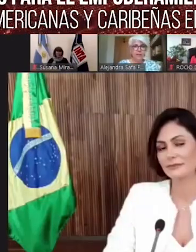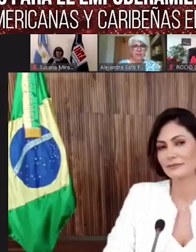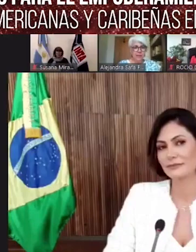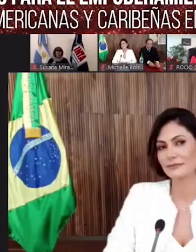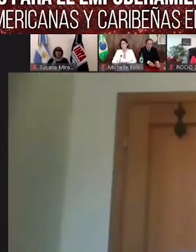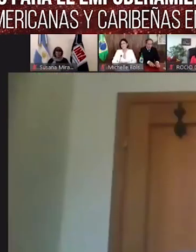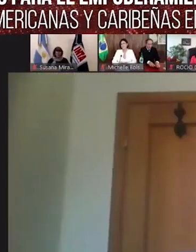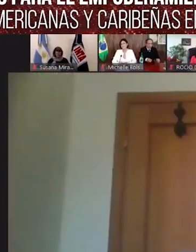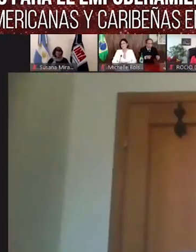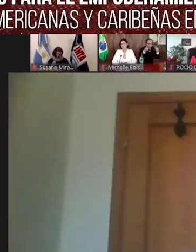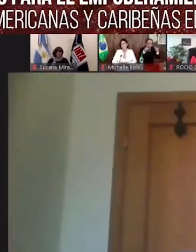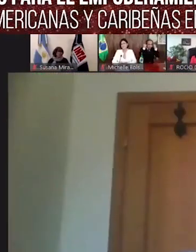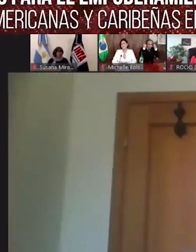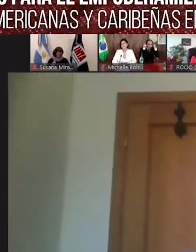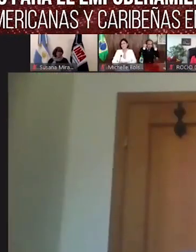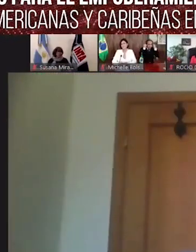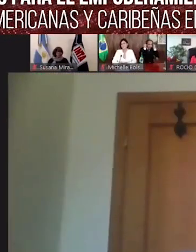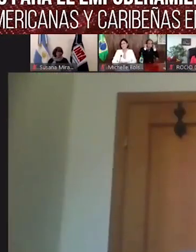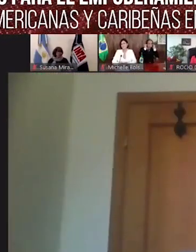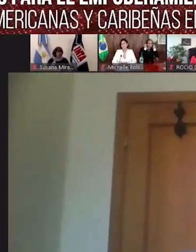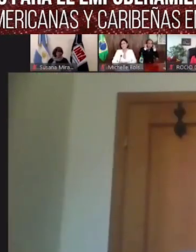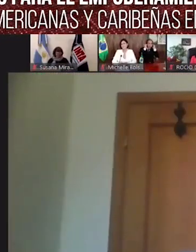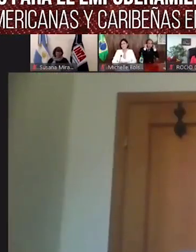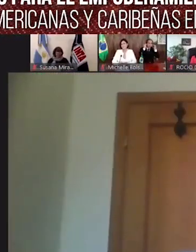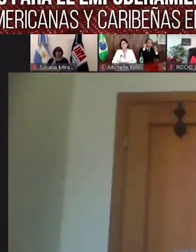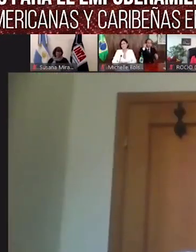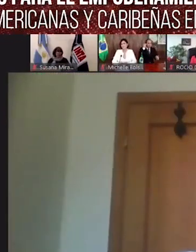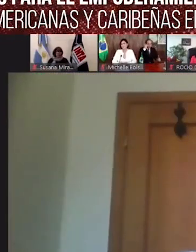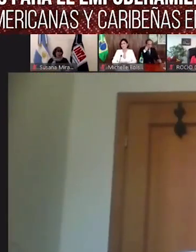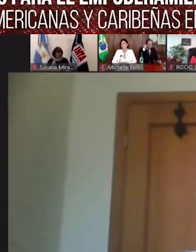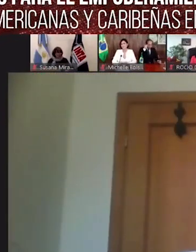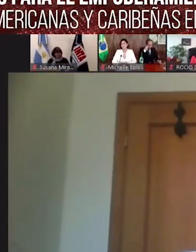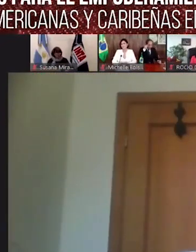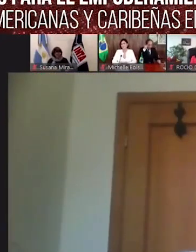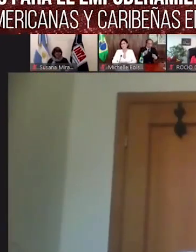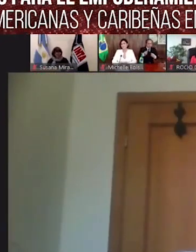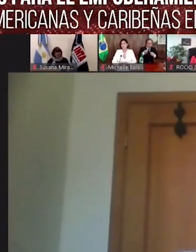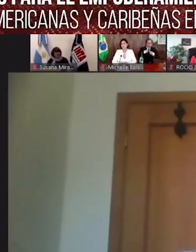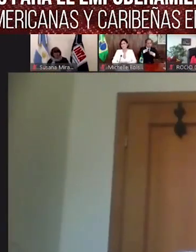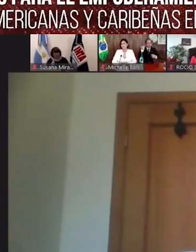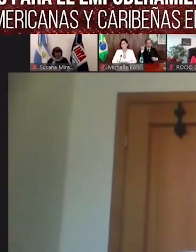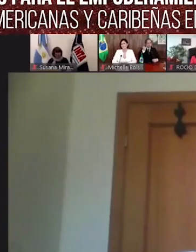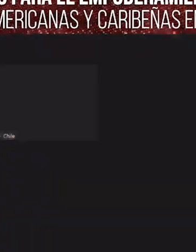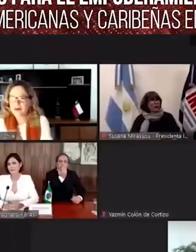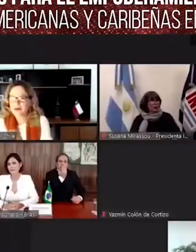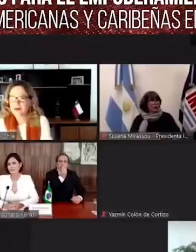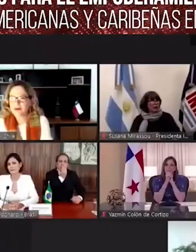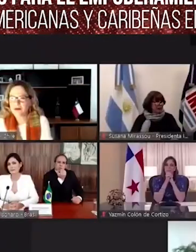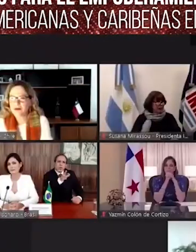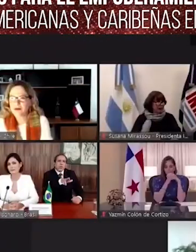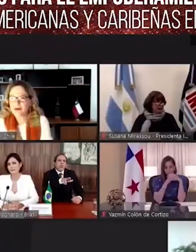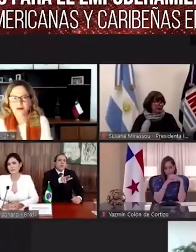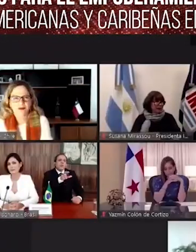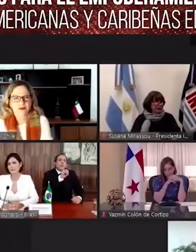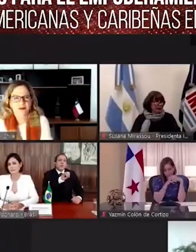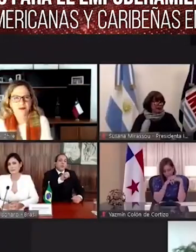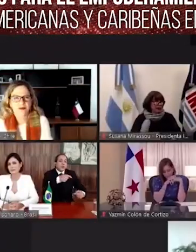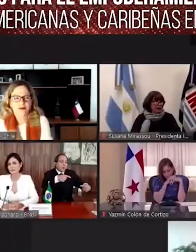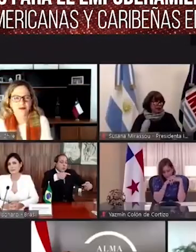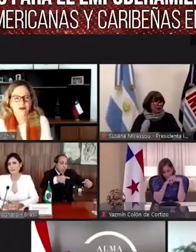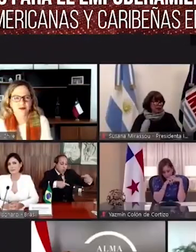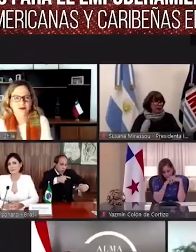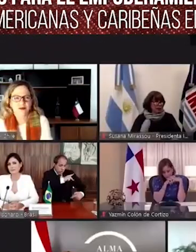Esta experiencia nos trae a colación importantes elementos. Uno es la política pública que